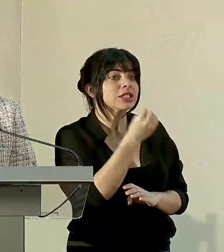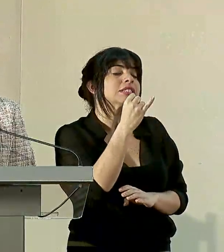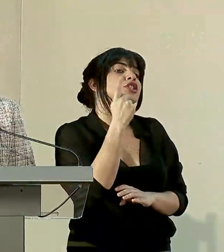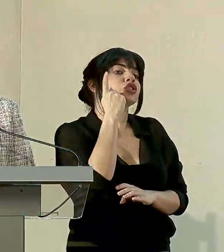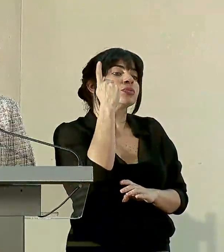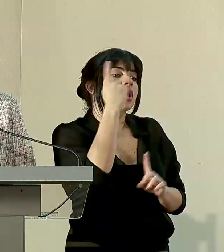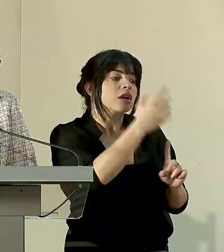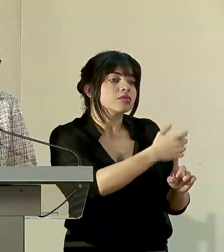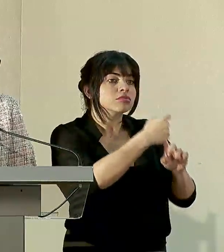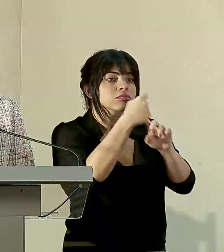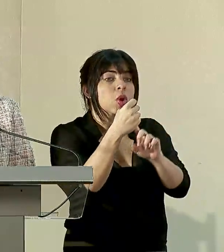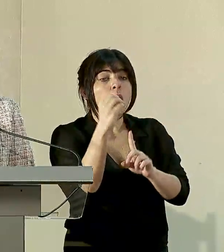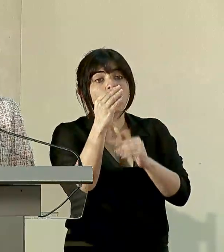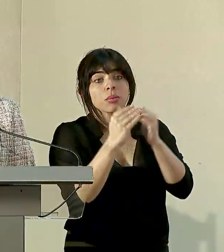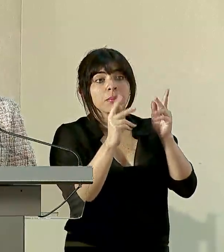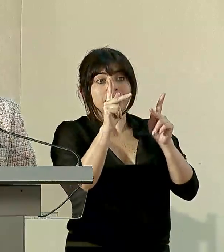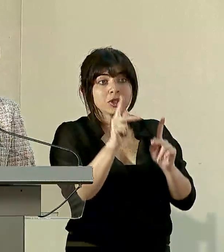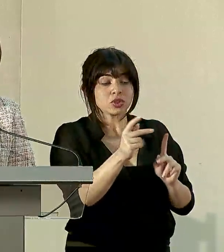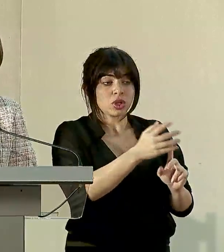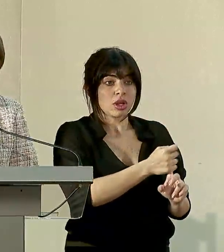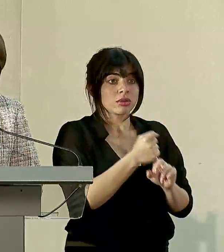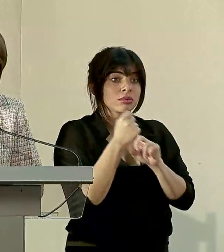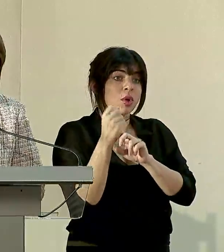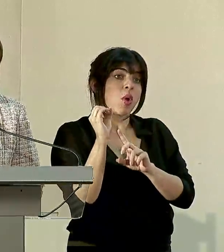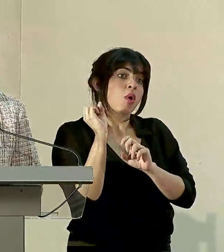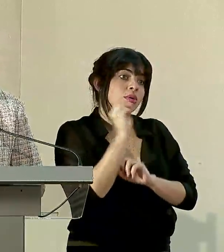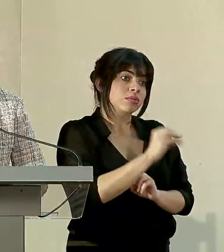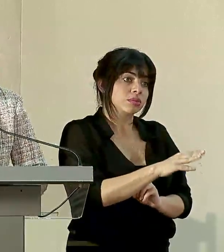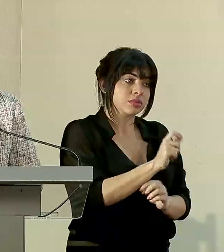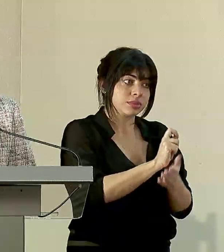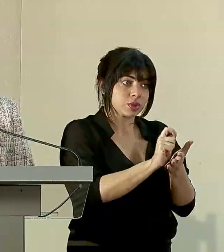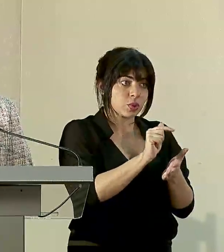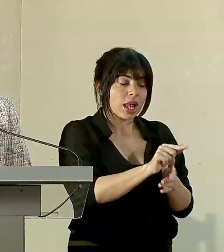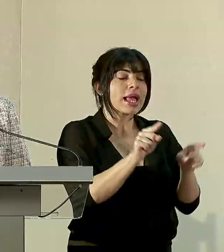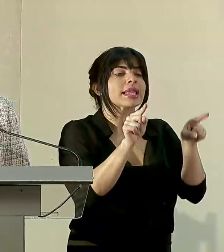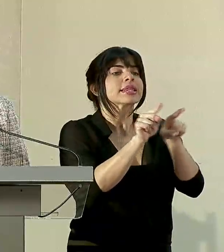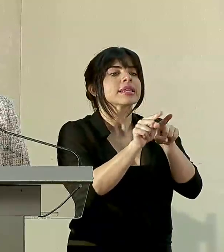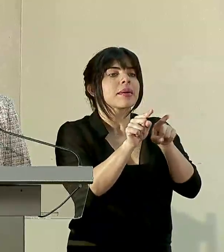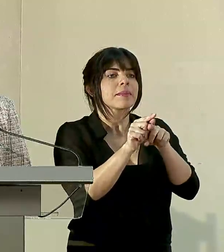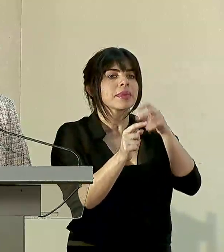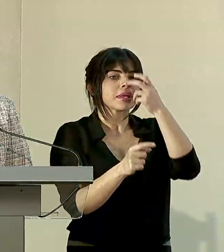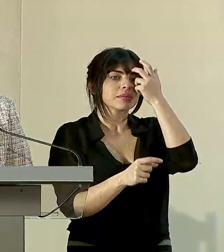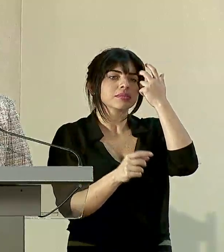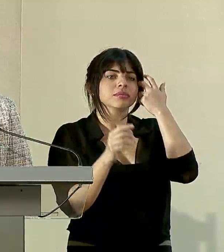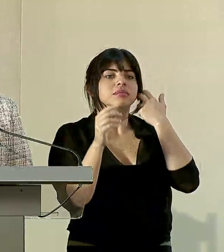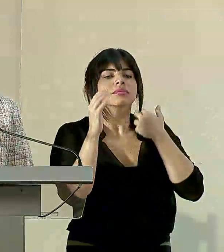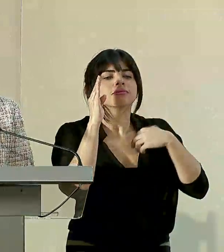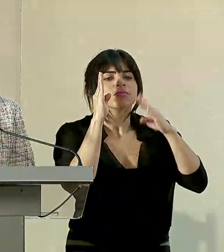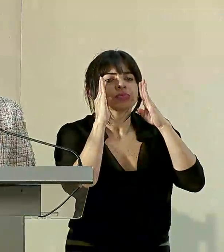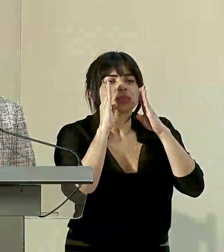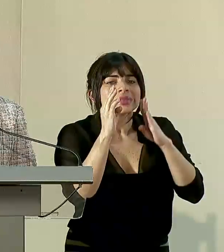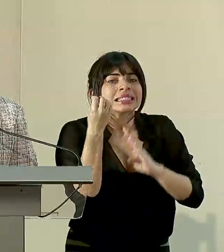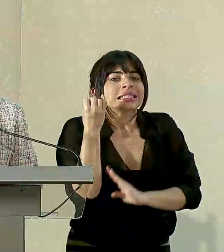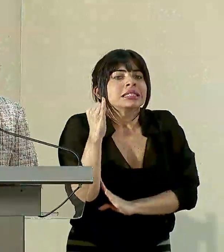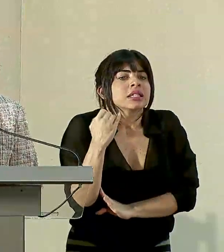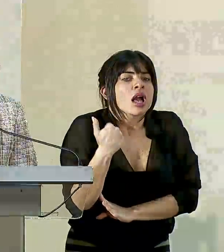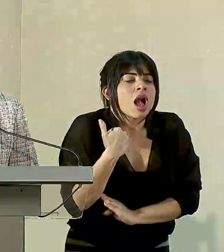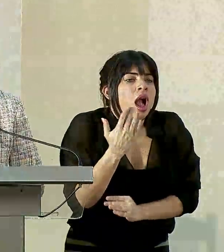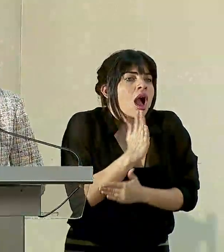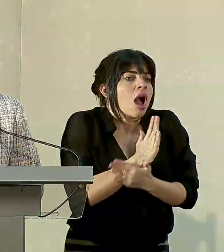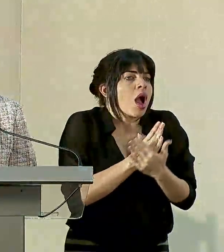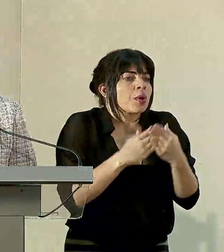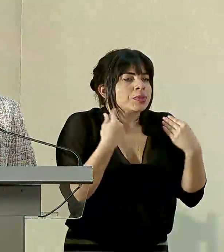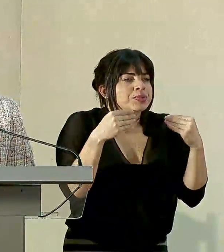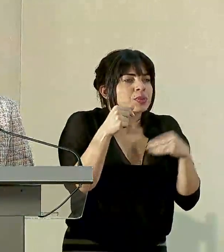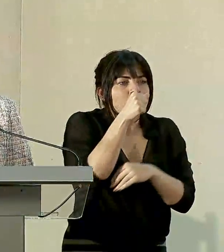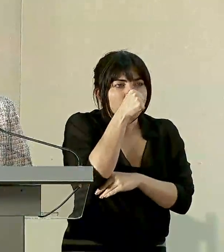sus padres o por la persona que los va a dejar en los centros educativos y también que estén pendientes de por si hay alguna venta